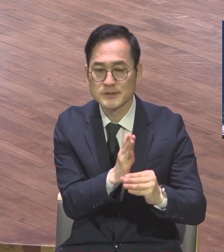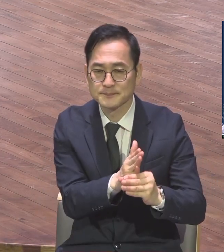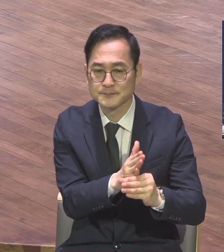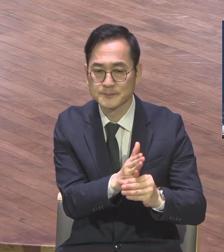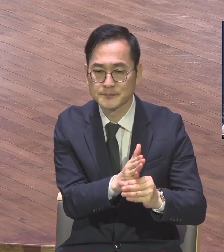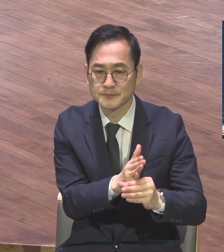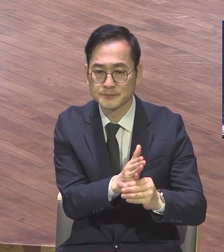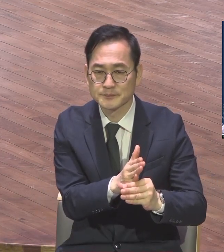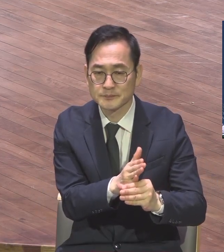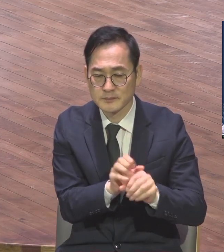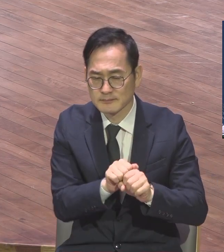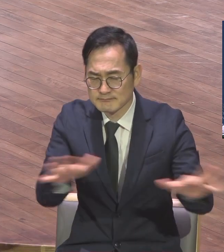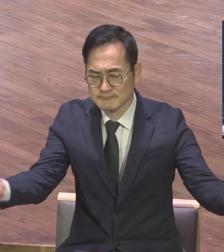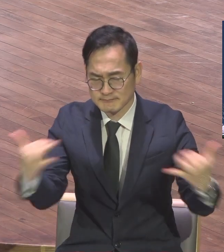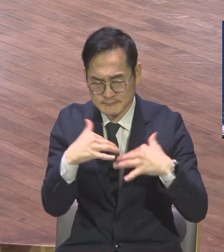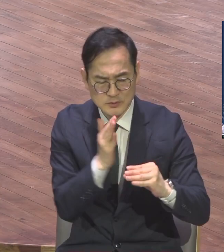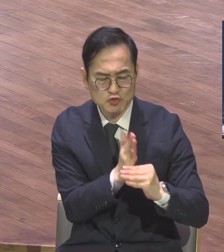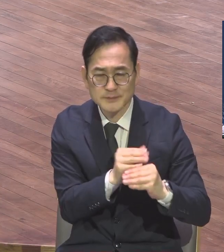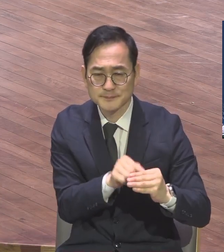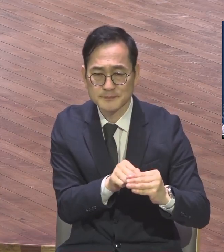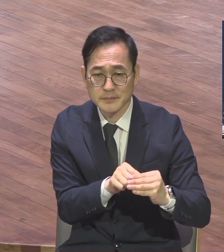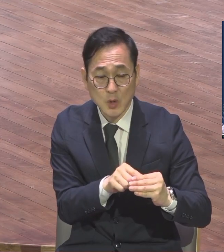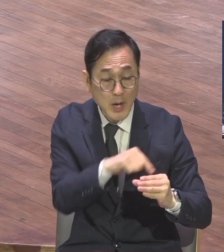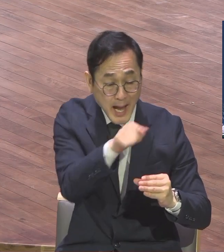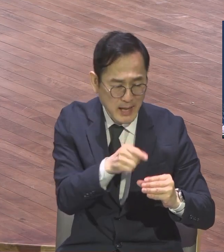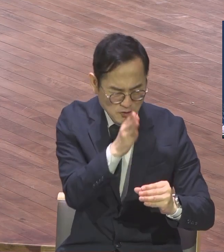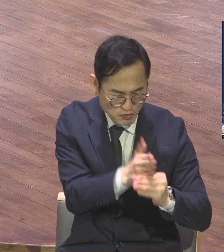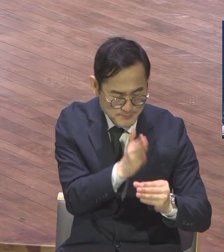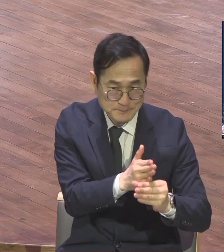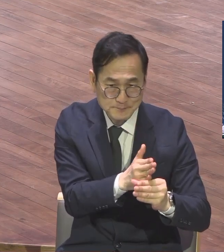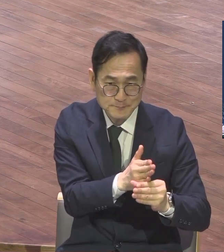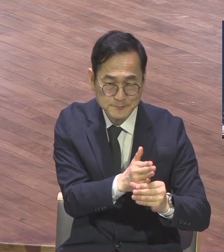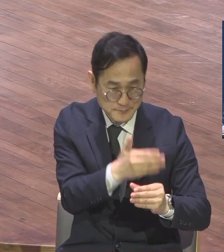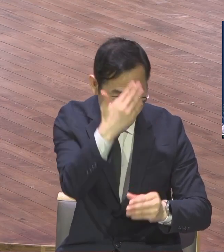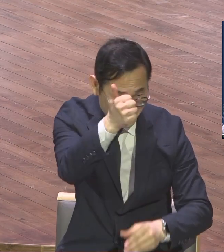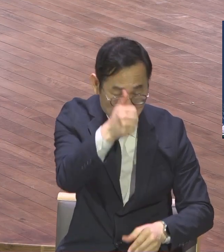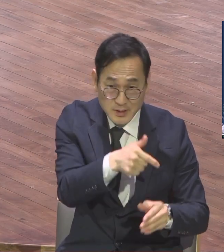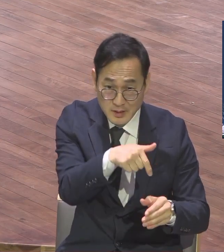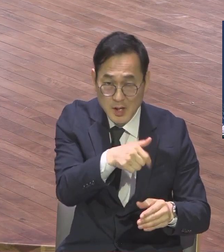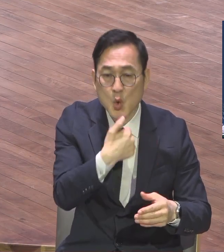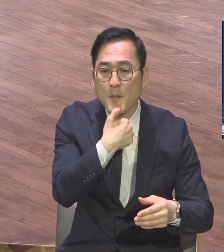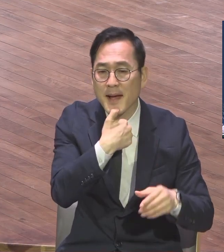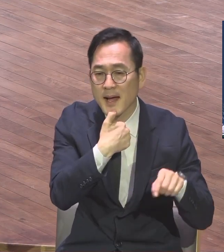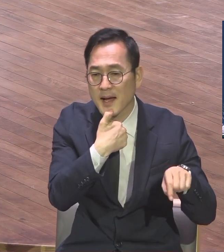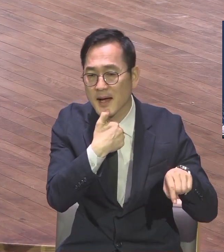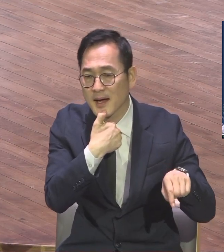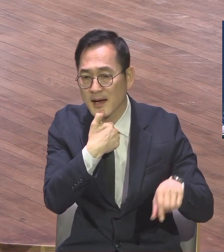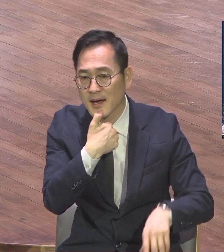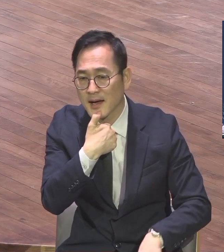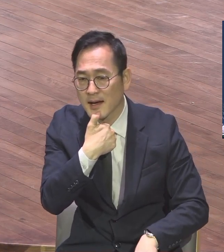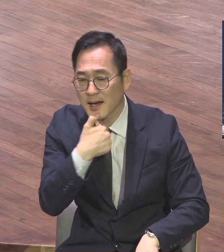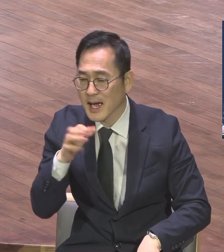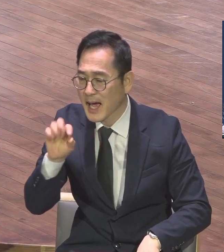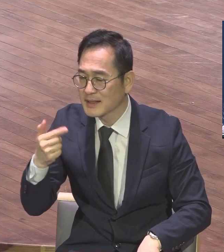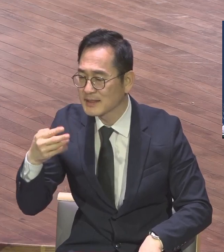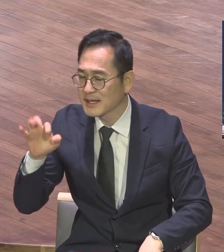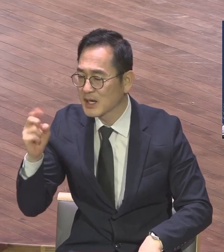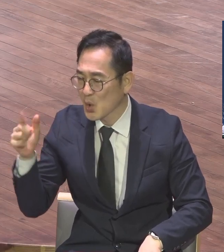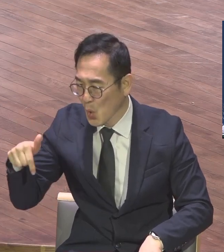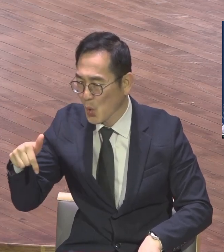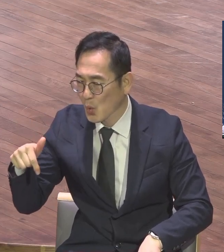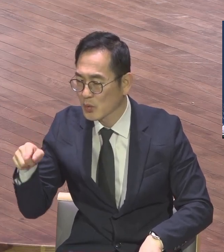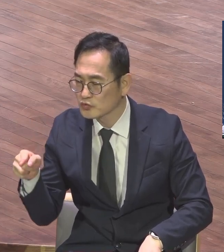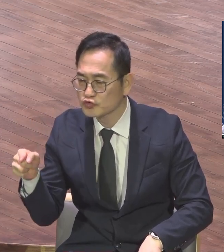중심에는 로마가 있었습니다. 이제 지금까지 바울은 안디옥을 거점으로 로마의 동쪽